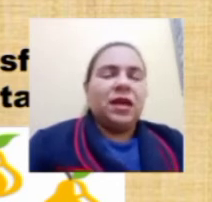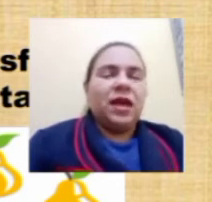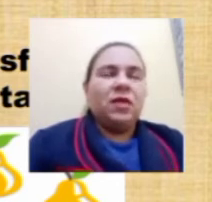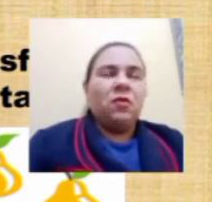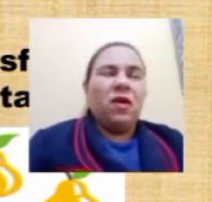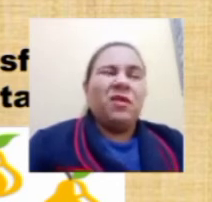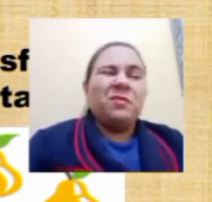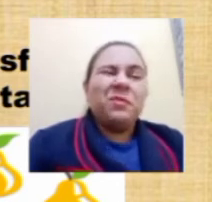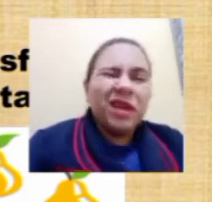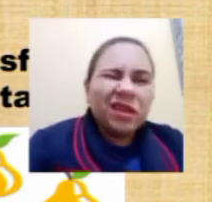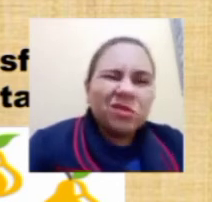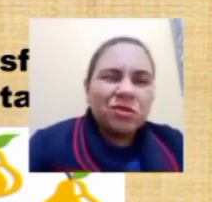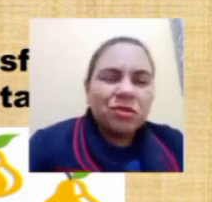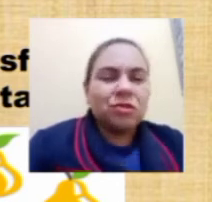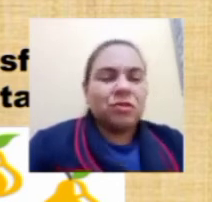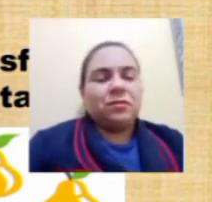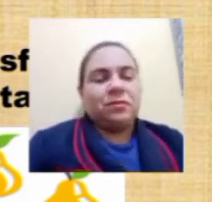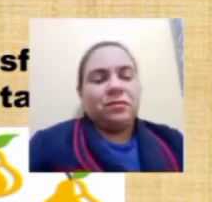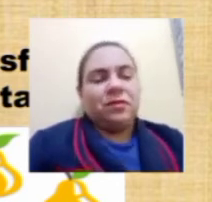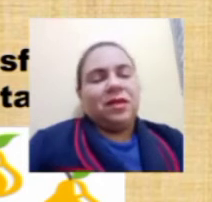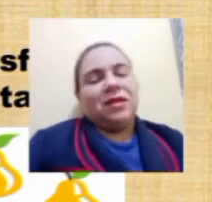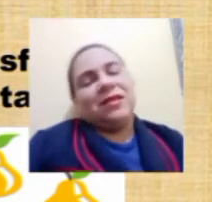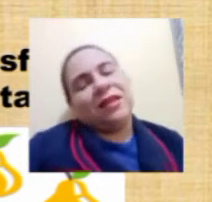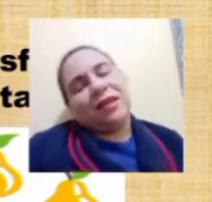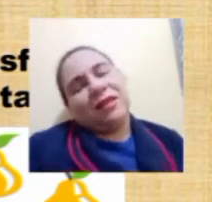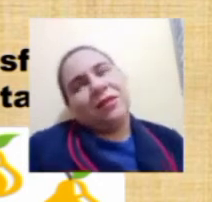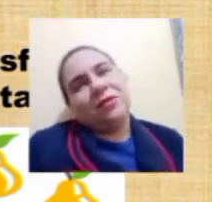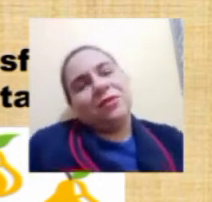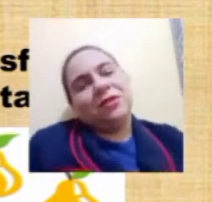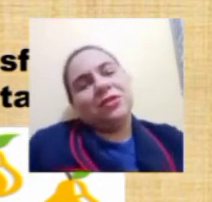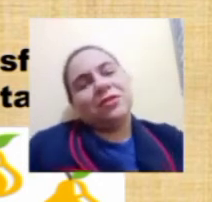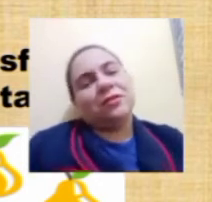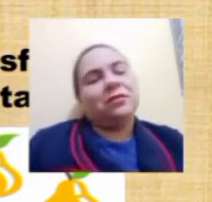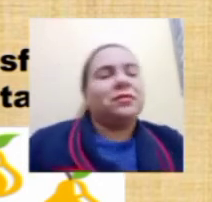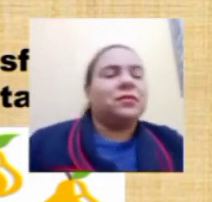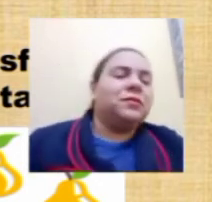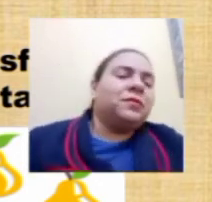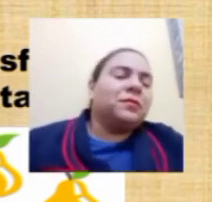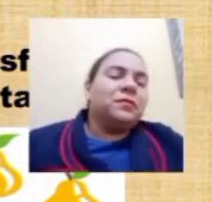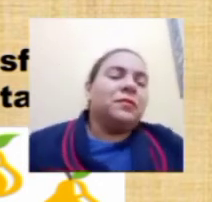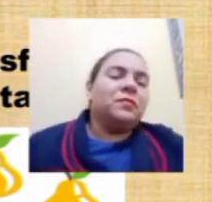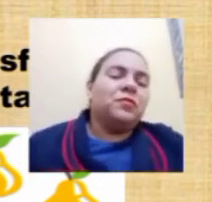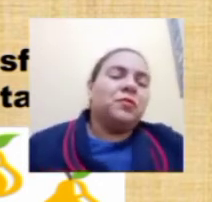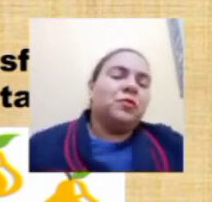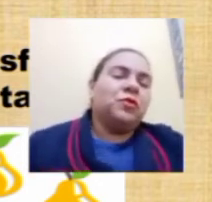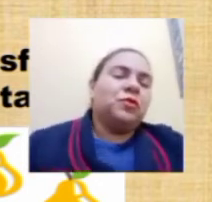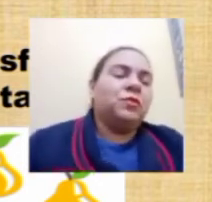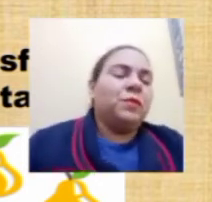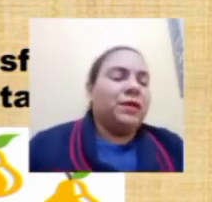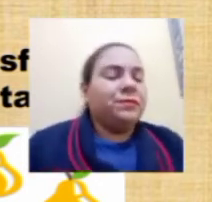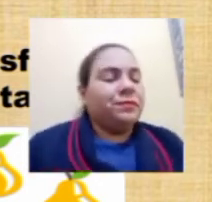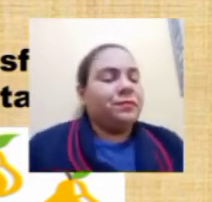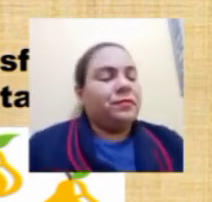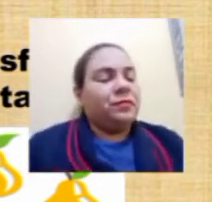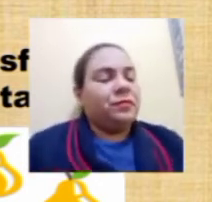é igual a mais 170. E aí, você vai trabalhar uma subtração, tá?